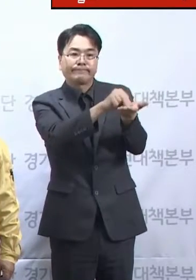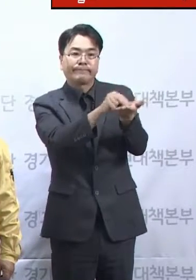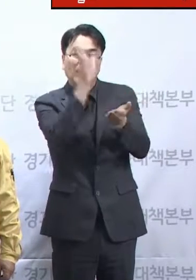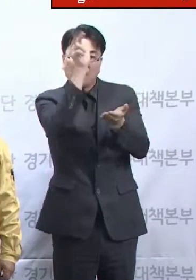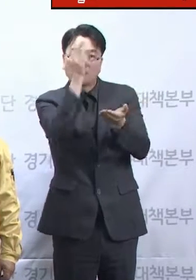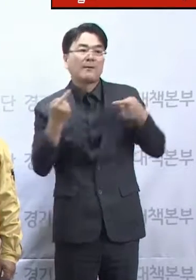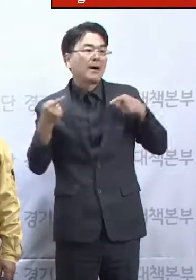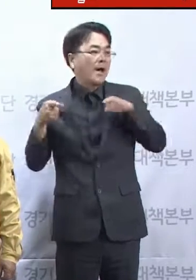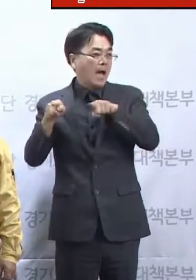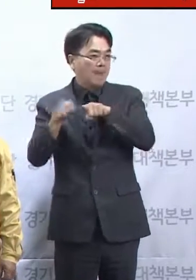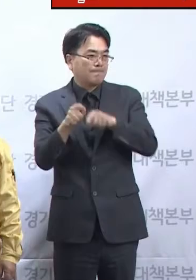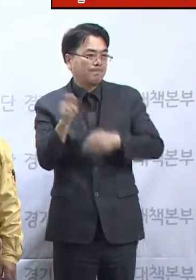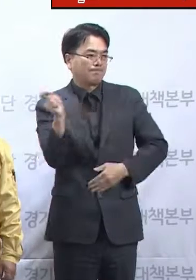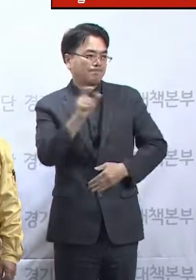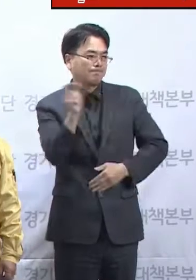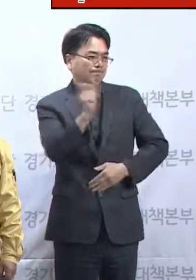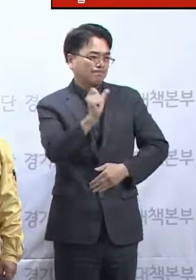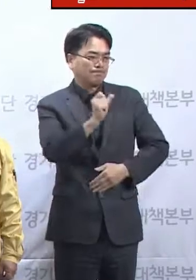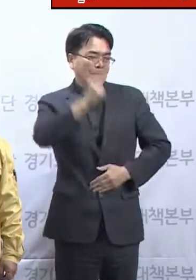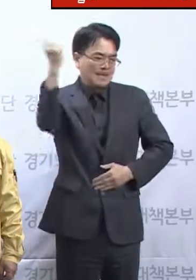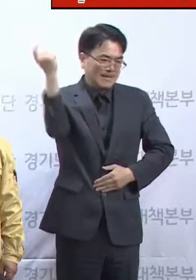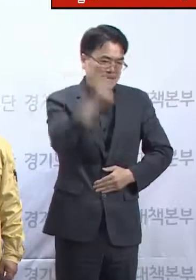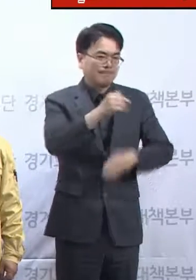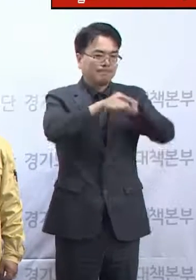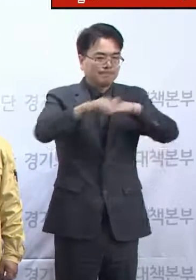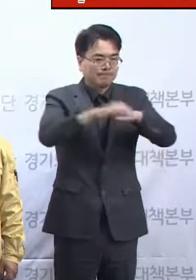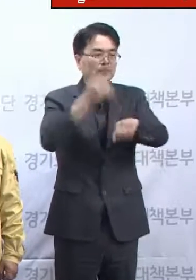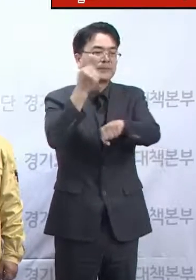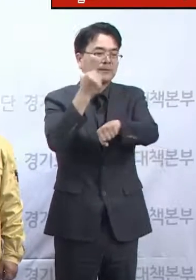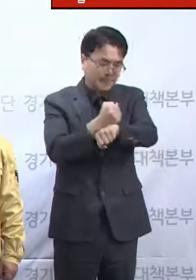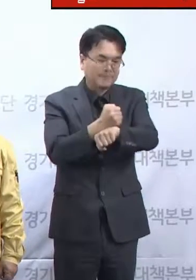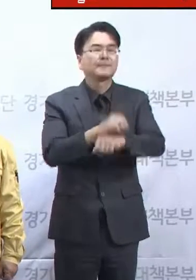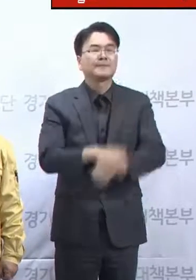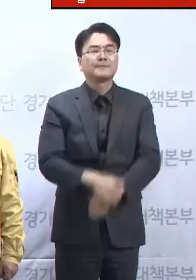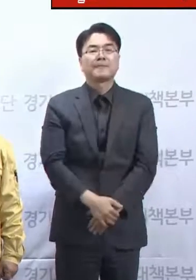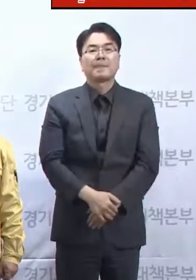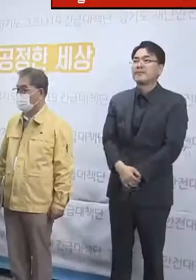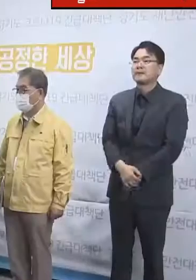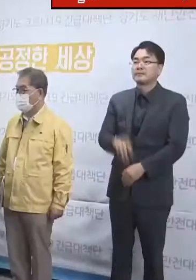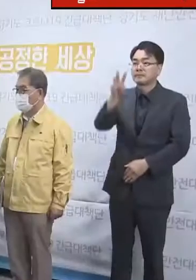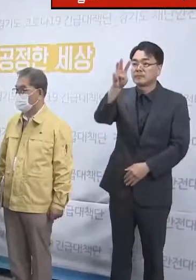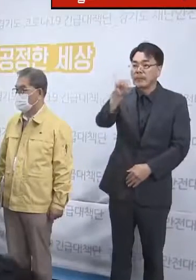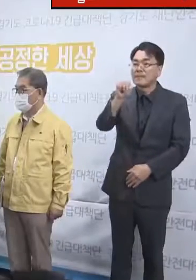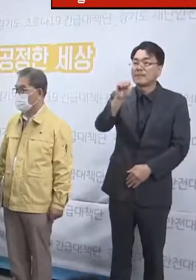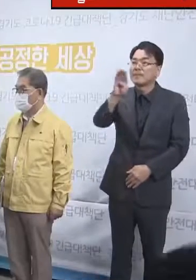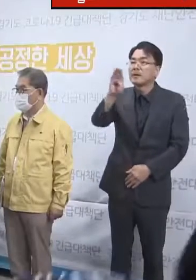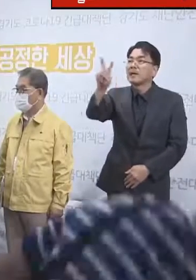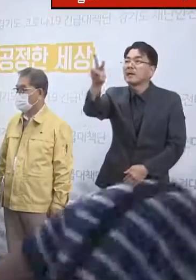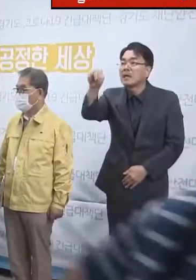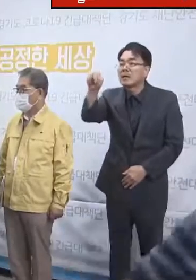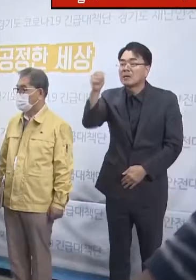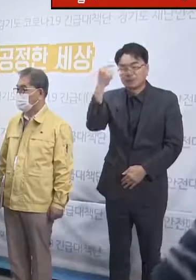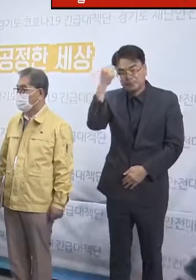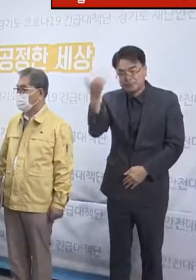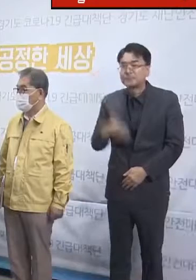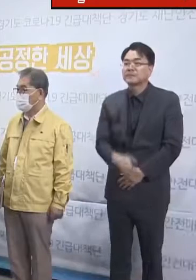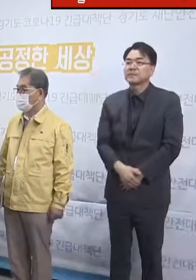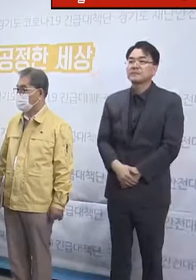함께 신속하게 강력하게 조치해 나가도록 하겠습니다. MBN 이재호 기자께서 지사님께